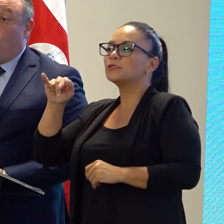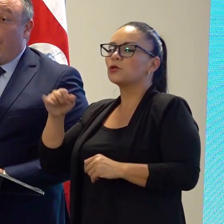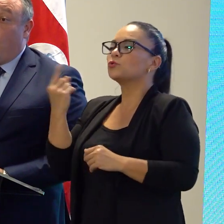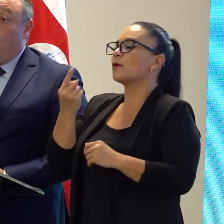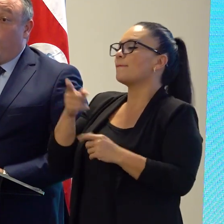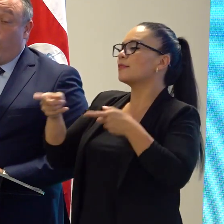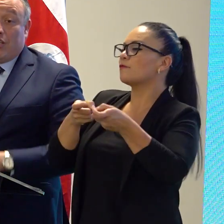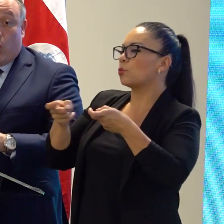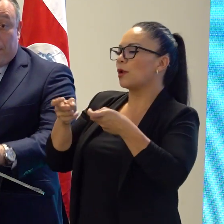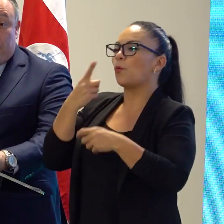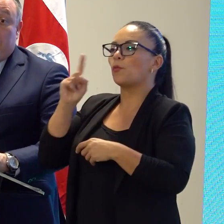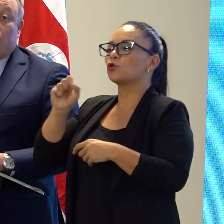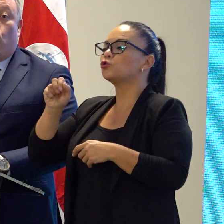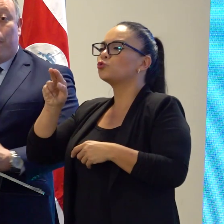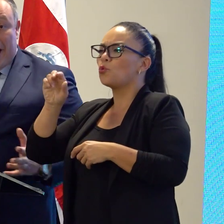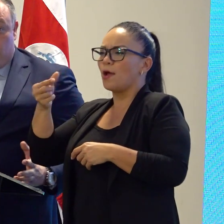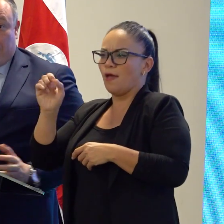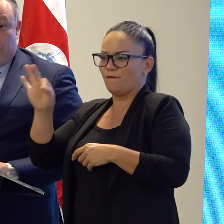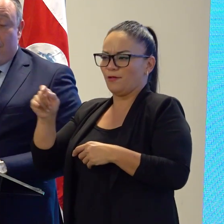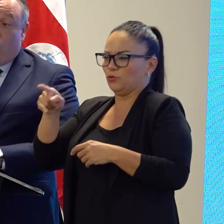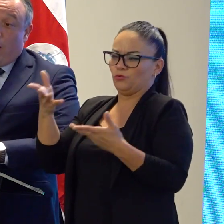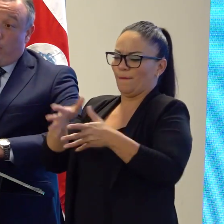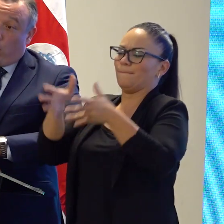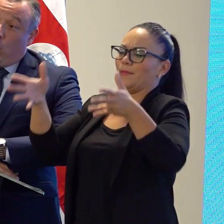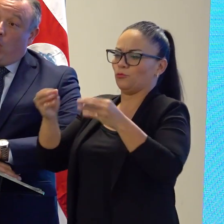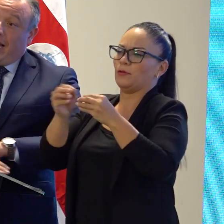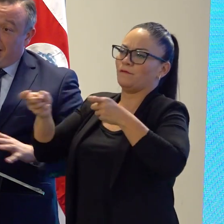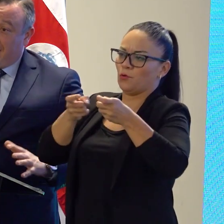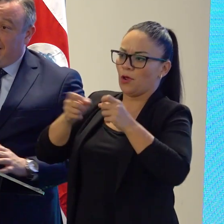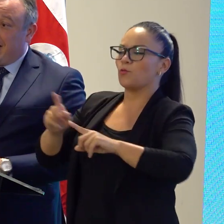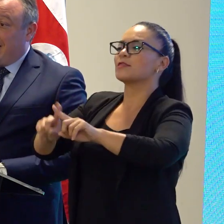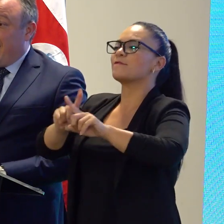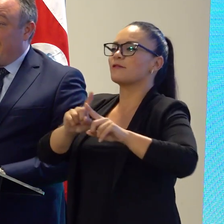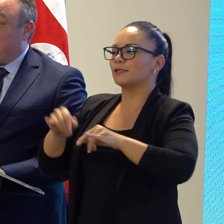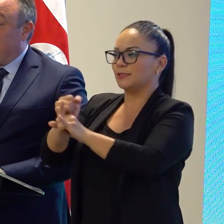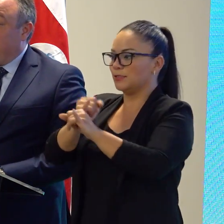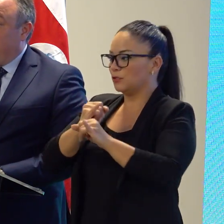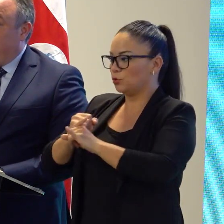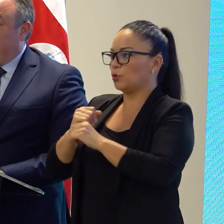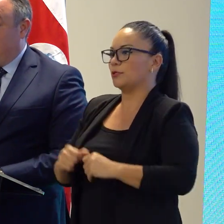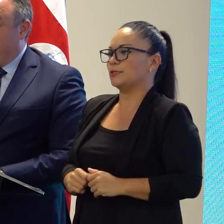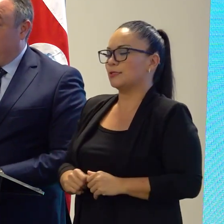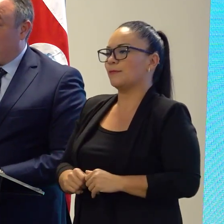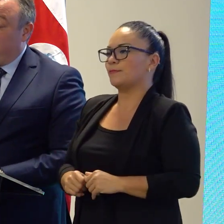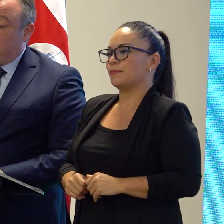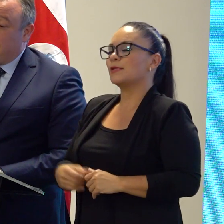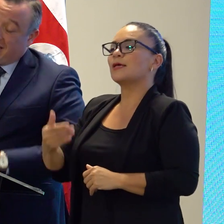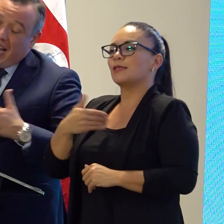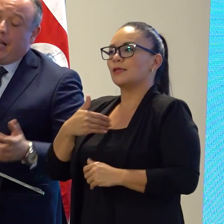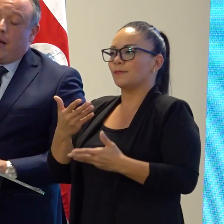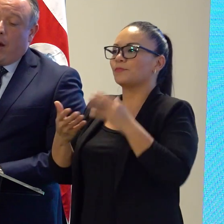podía ser regulado por la su jefe eso lo ampliamos a que fuera regulado por las distintas entidades que tienen